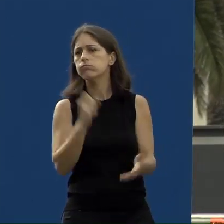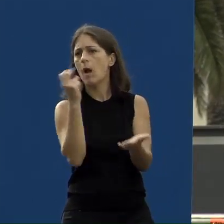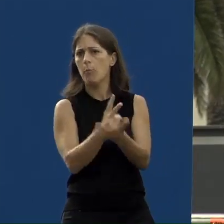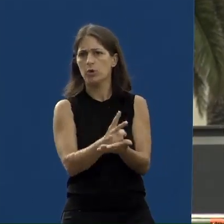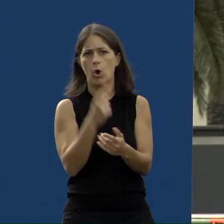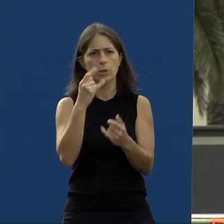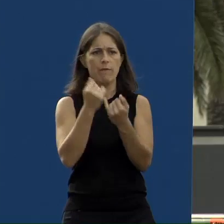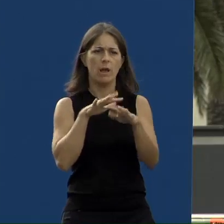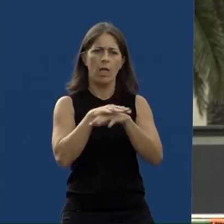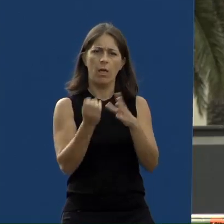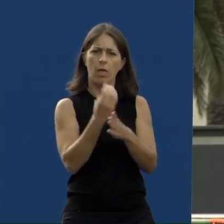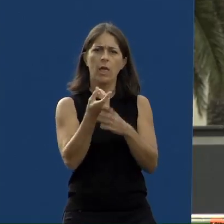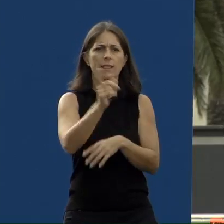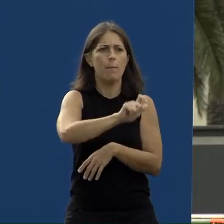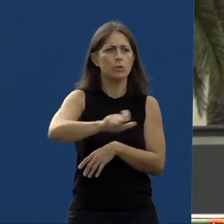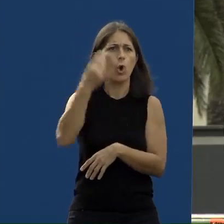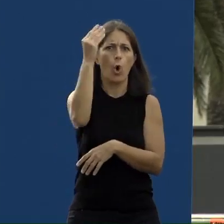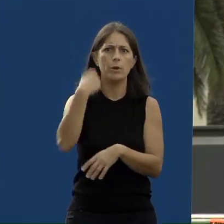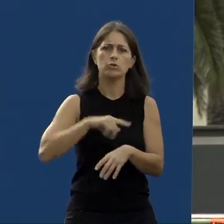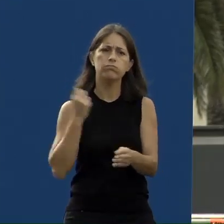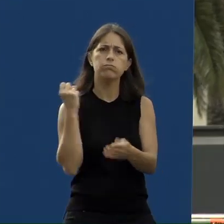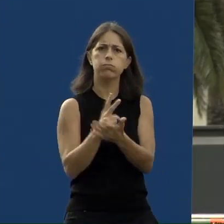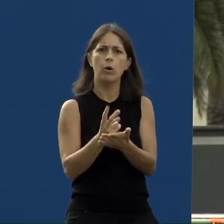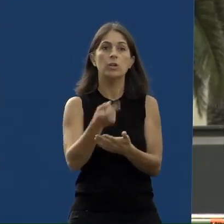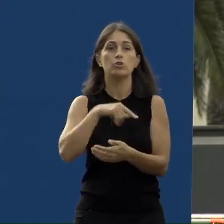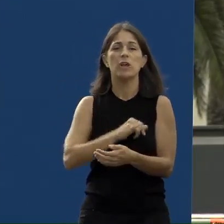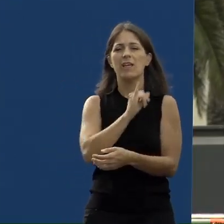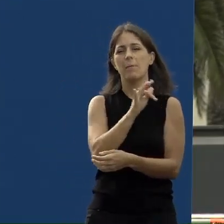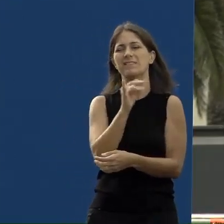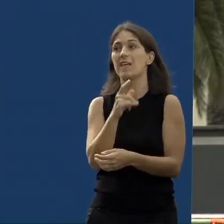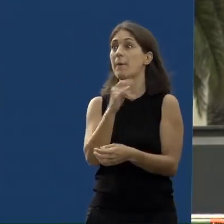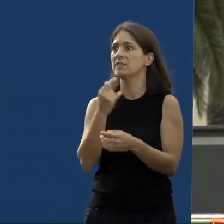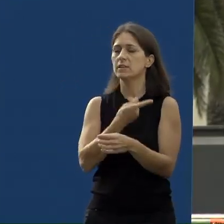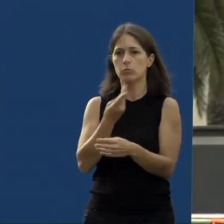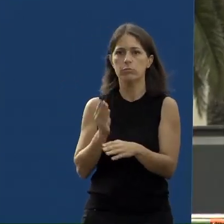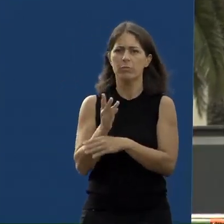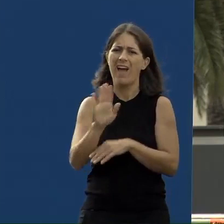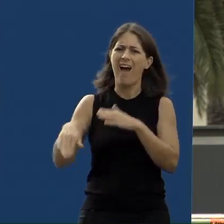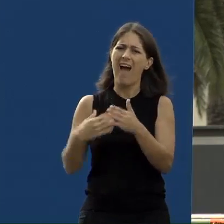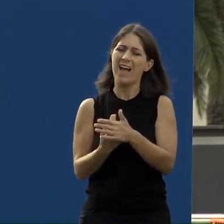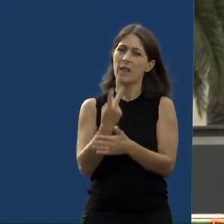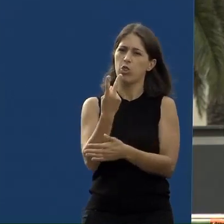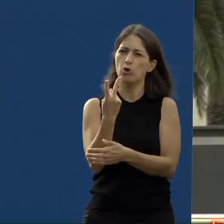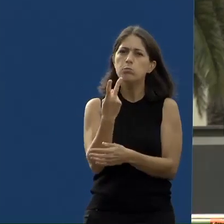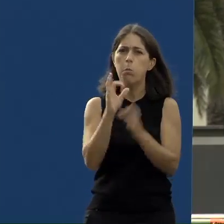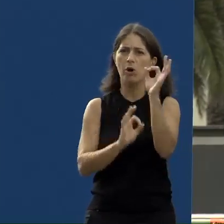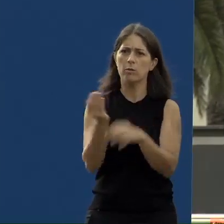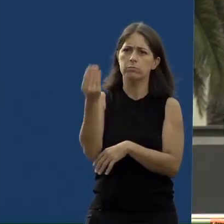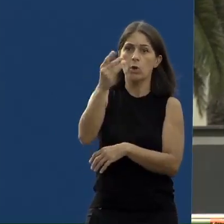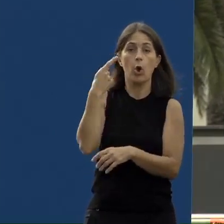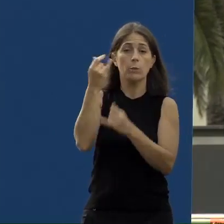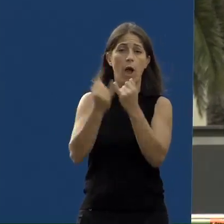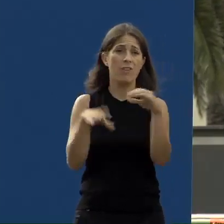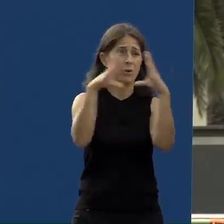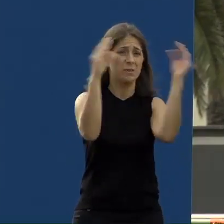productivo e aposta pola súa mocidade. Por eso incrementaremos o orzamento en I+D+I hasta elevalo a un 2% para que na universidade e na industria se